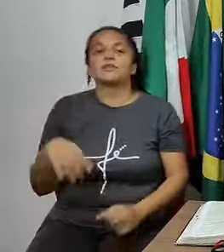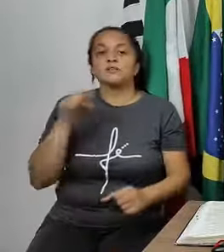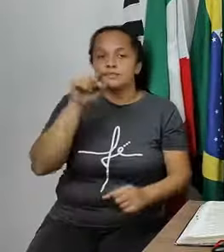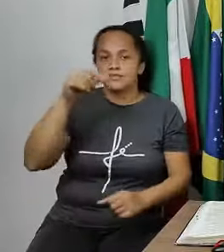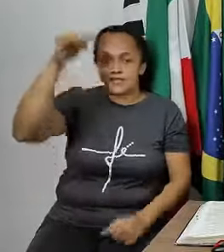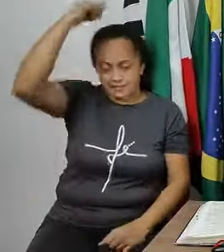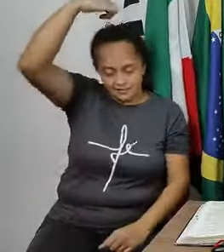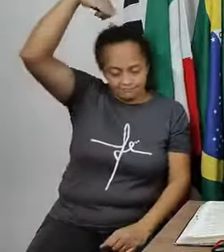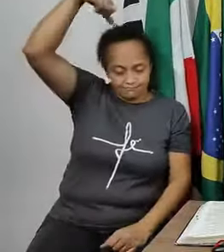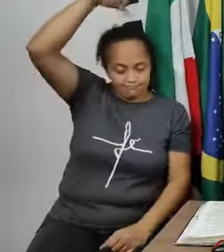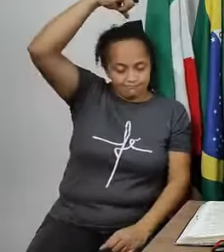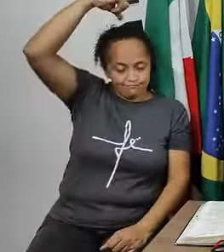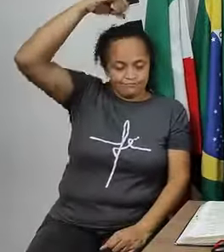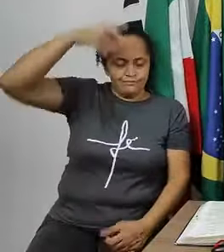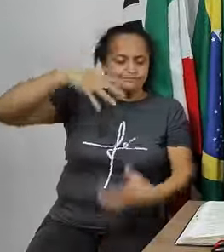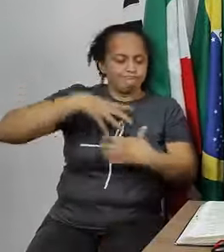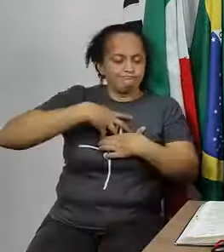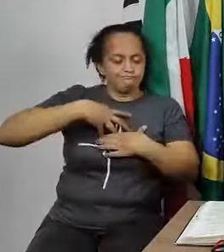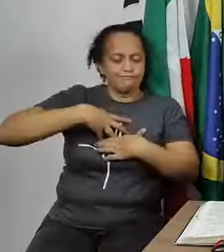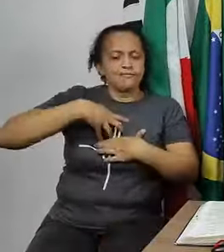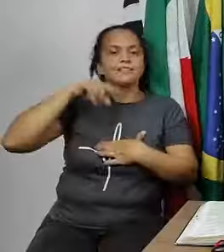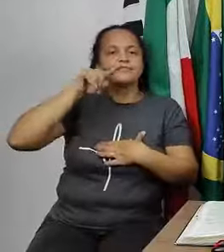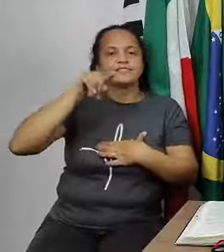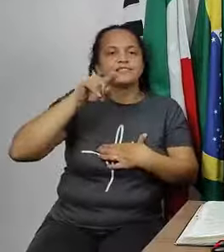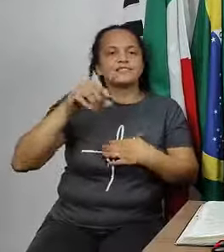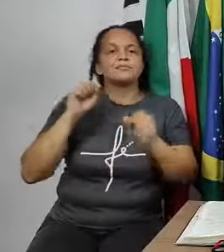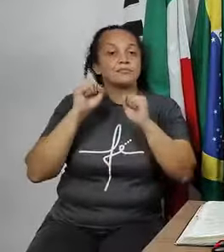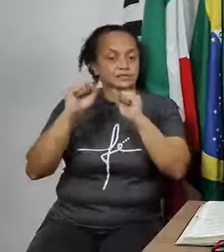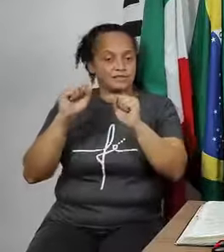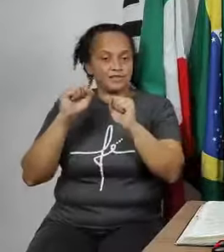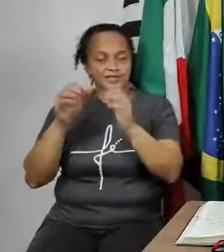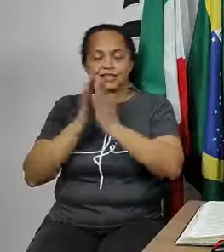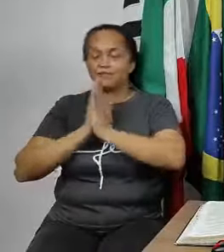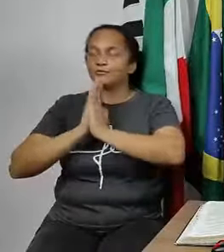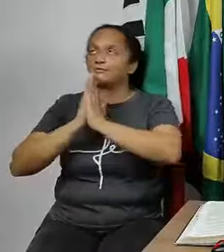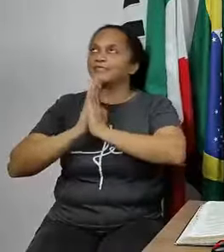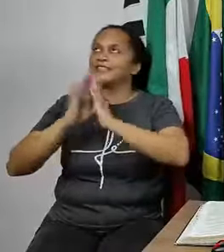e receber o dom de orar em línguas para a sua edificação